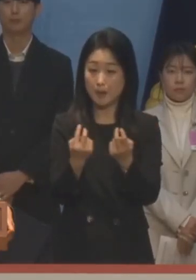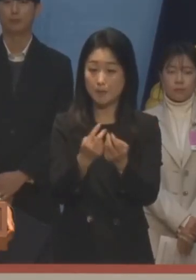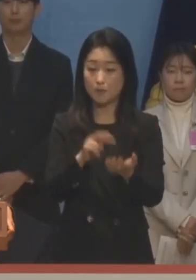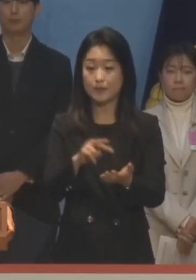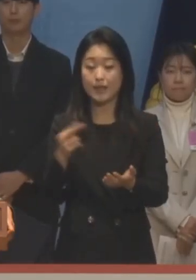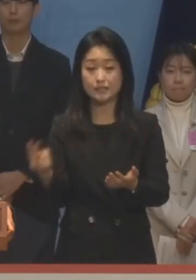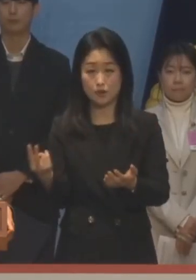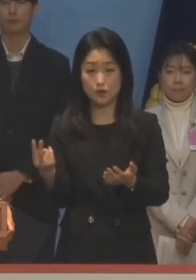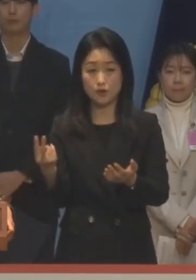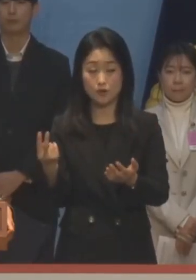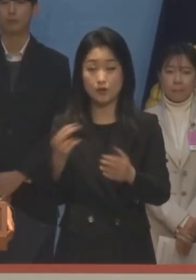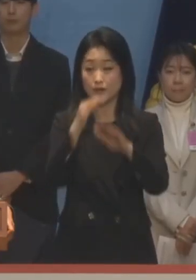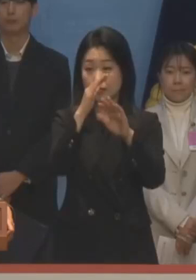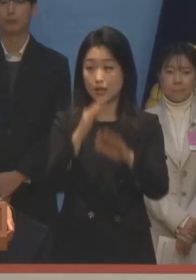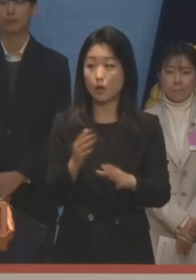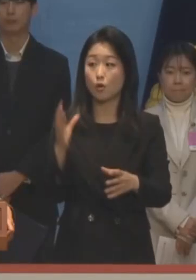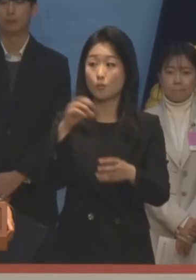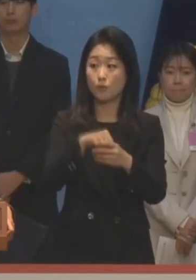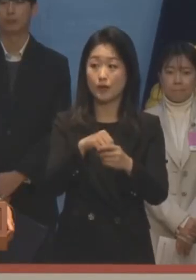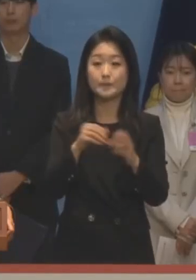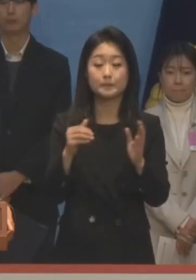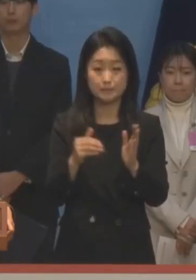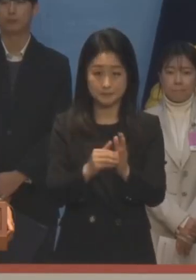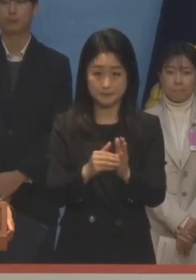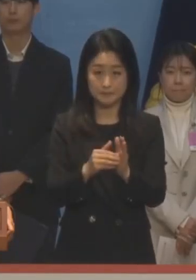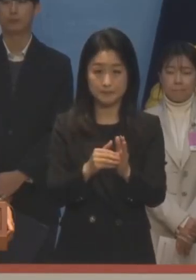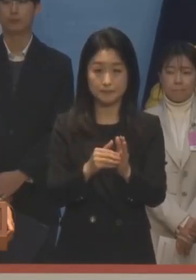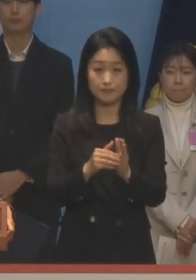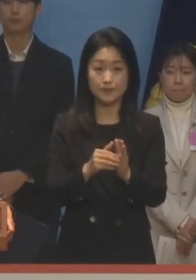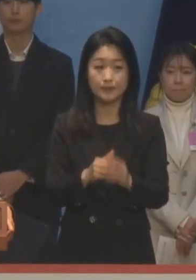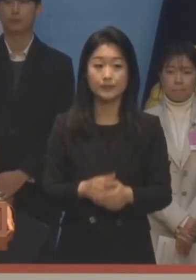개정 등을 주요 내용으로 하고 있습니다.